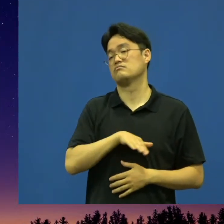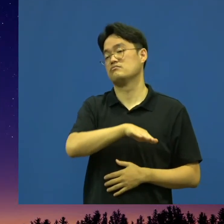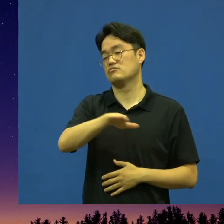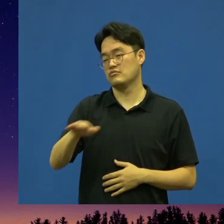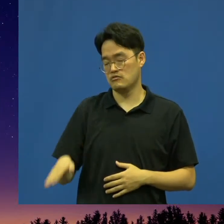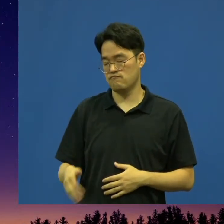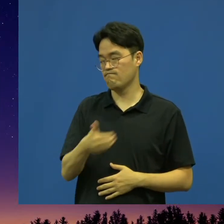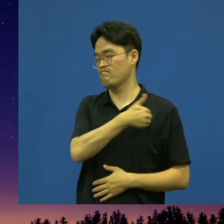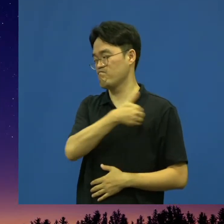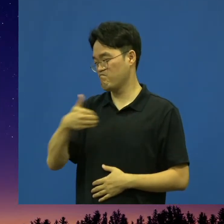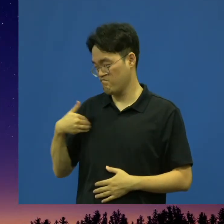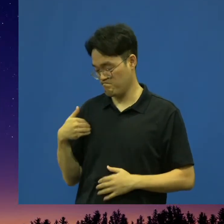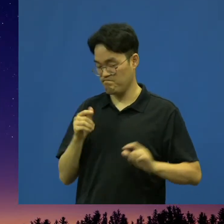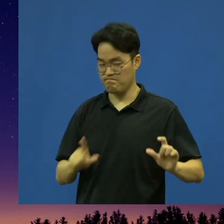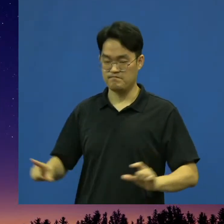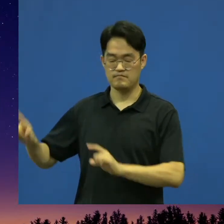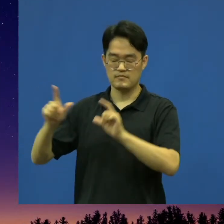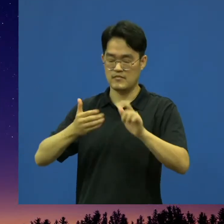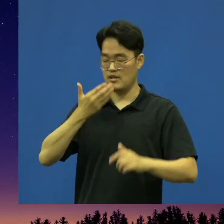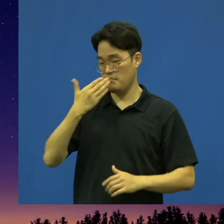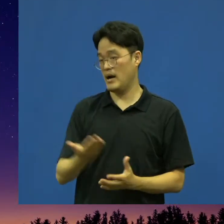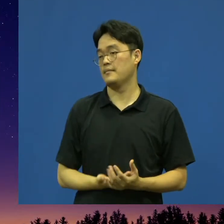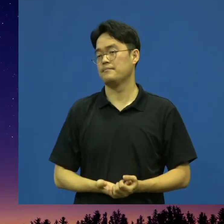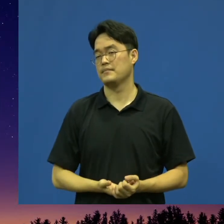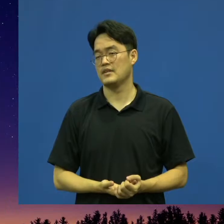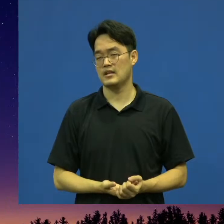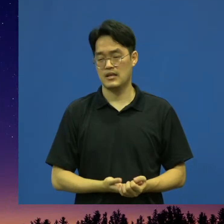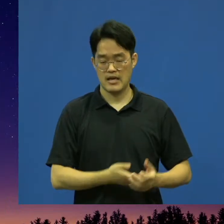이렇게 세속적인 시대에